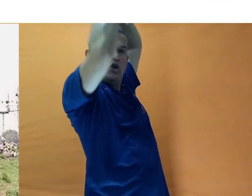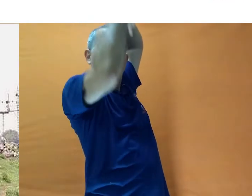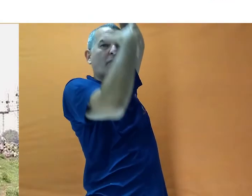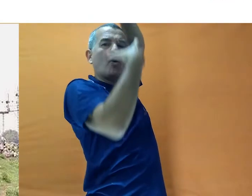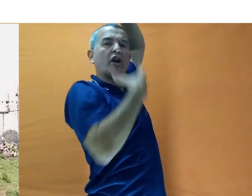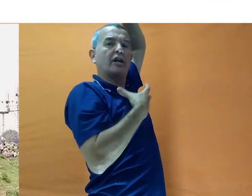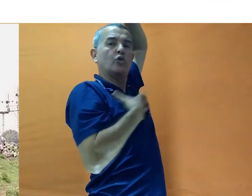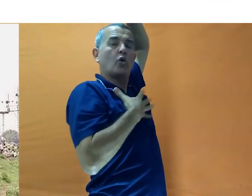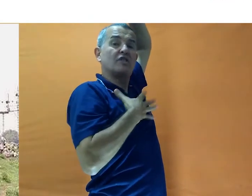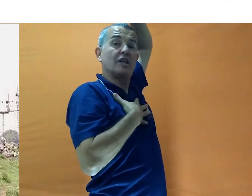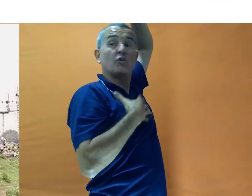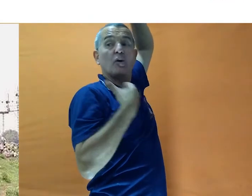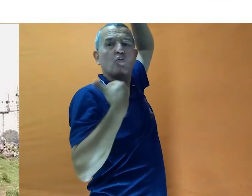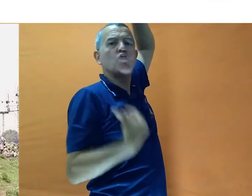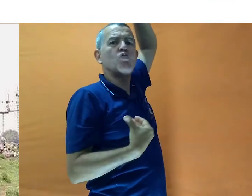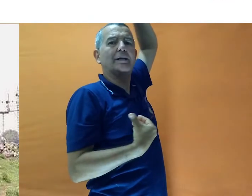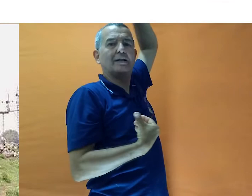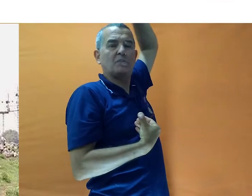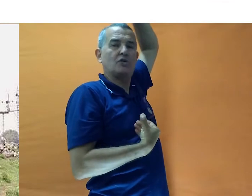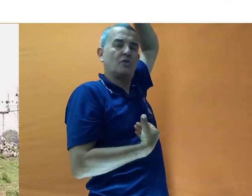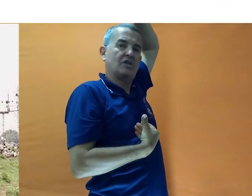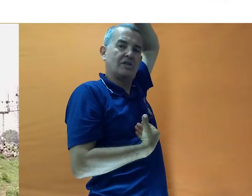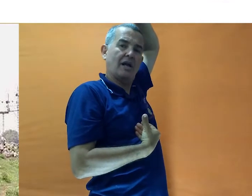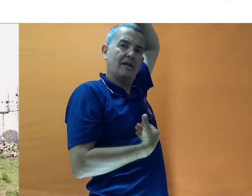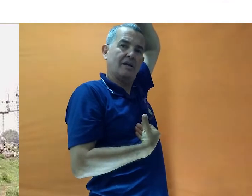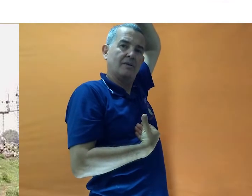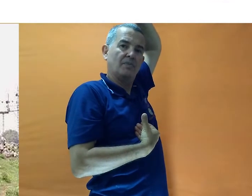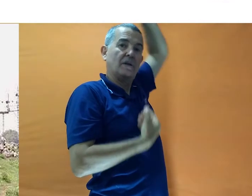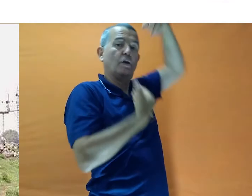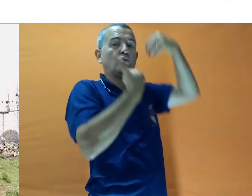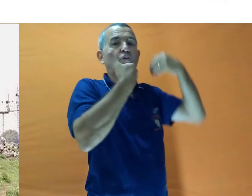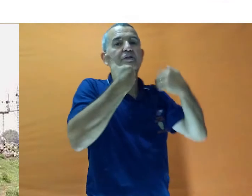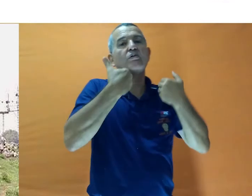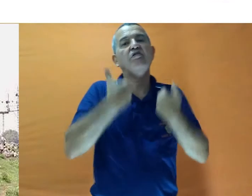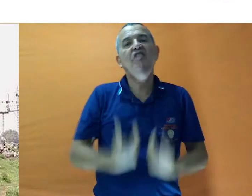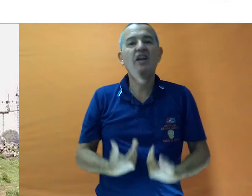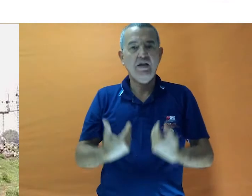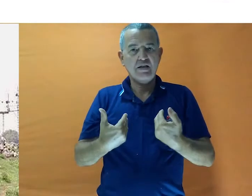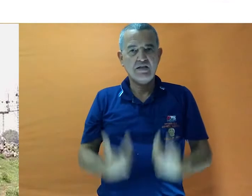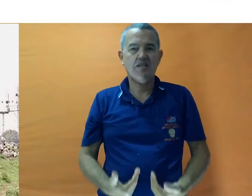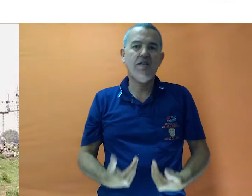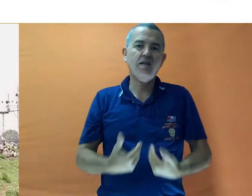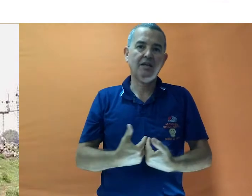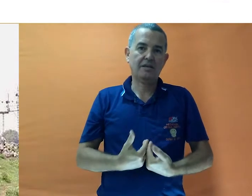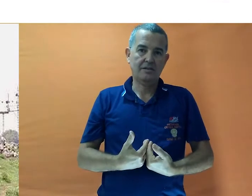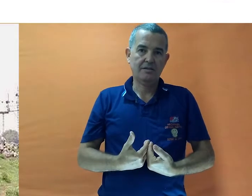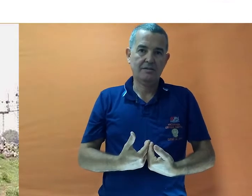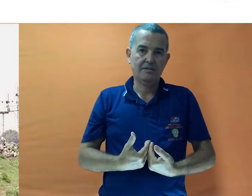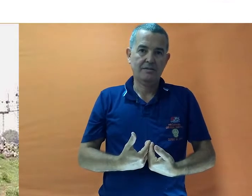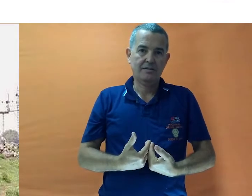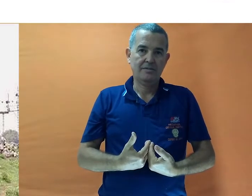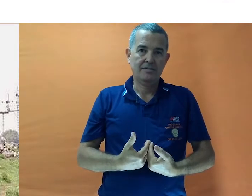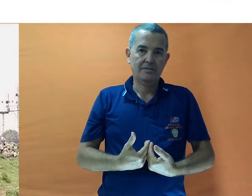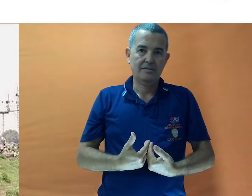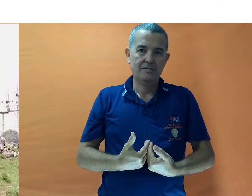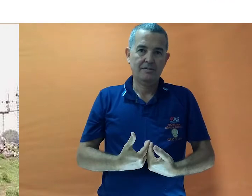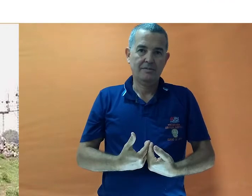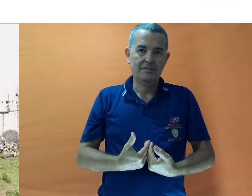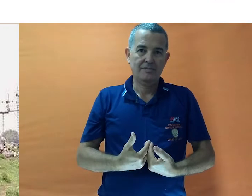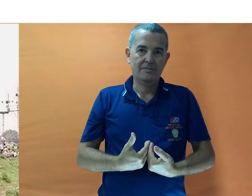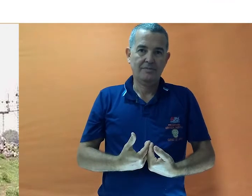Eu estou incorporando como sendo eu uma das pessoas que está ali. Eu estou usando fé cênica.